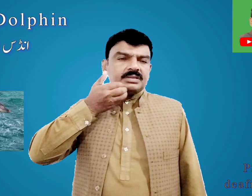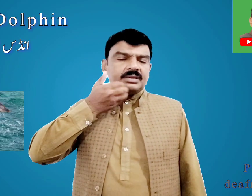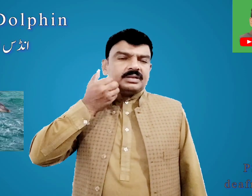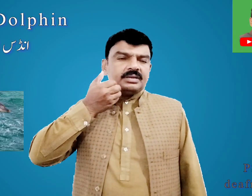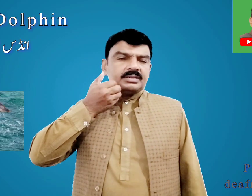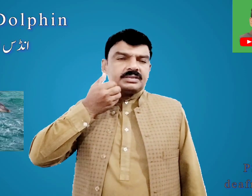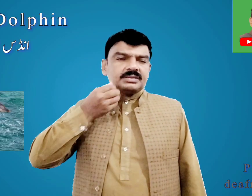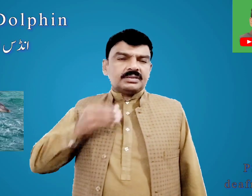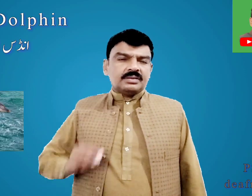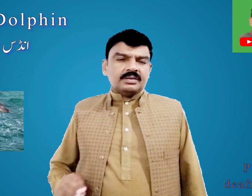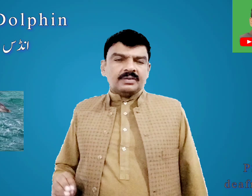indus